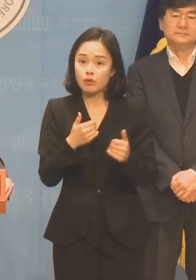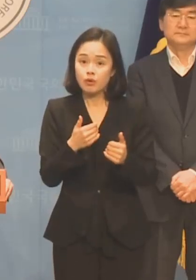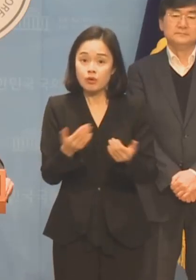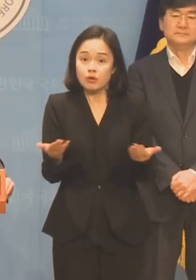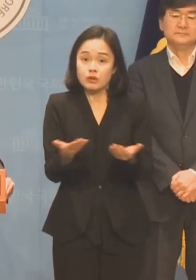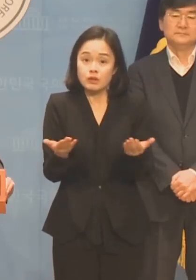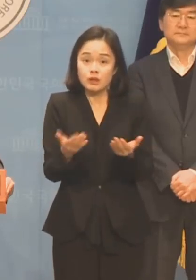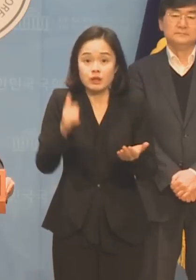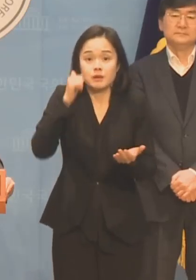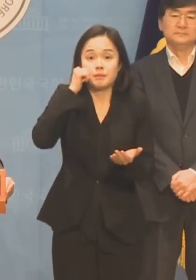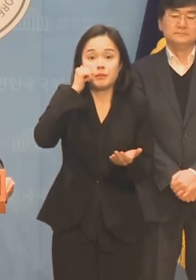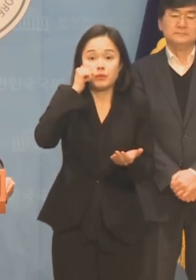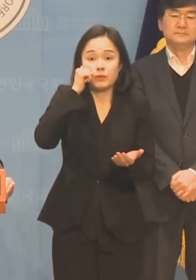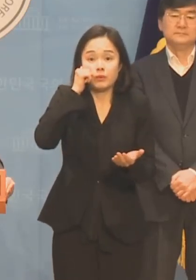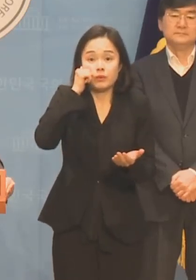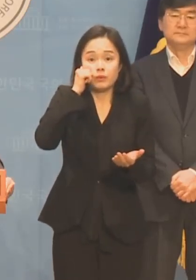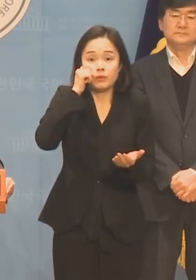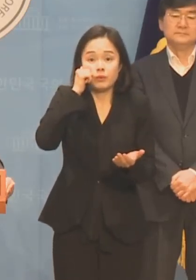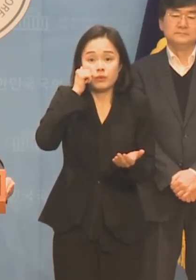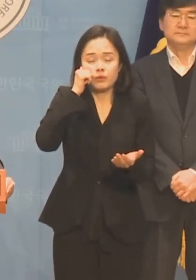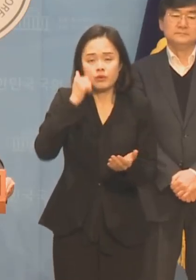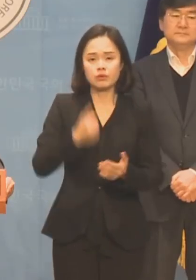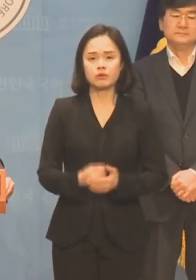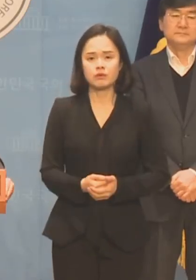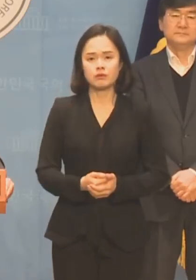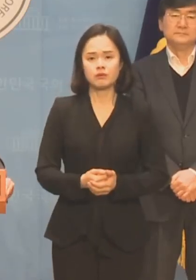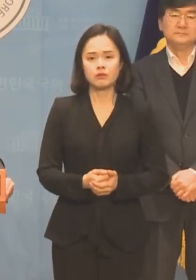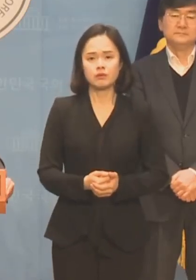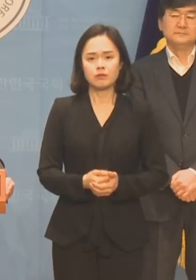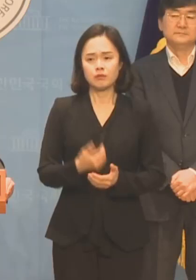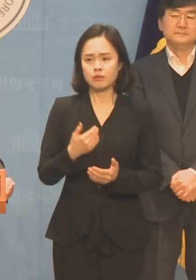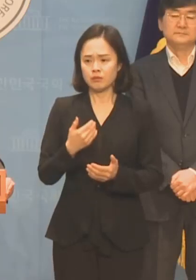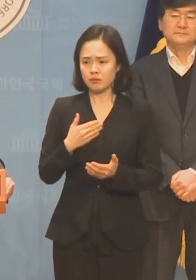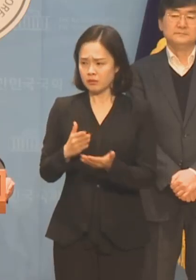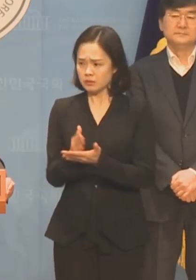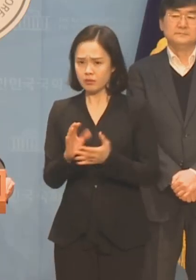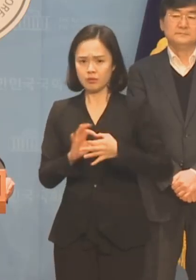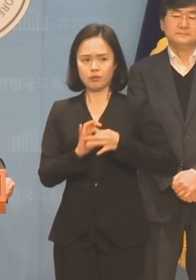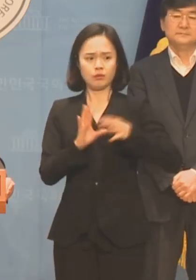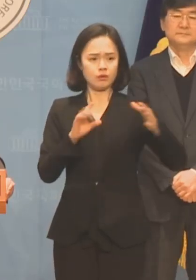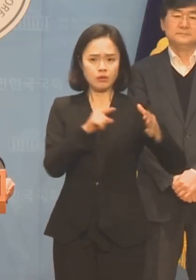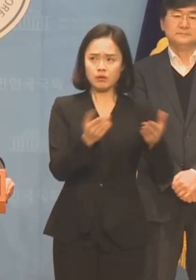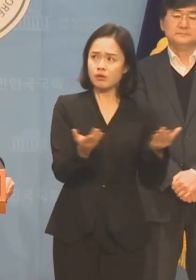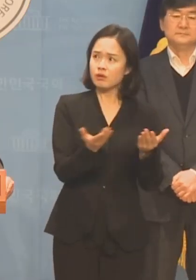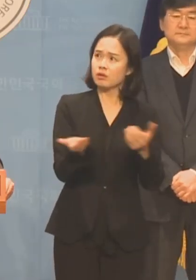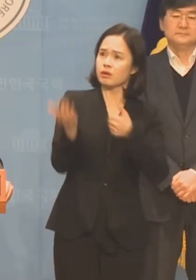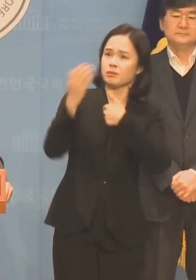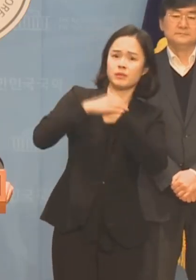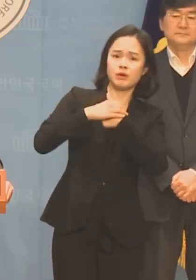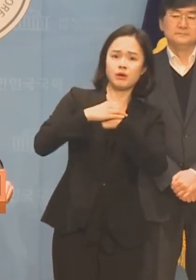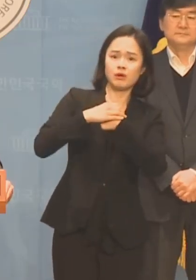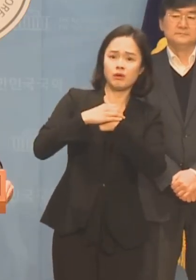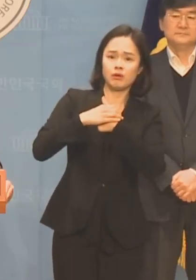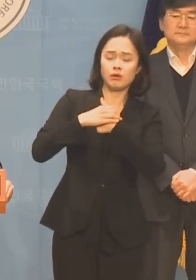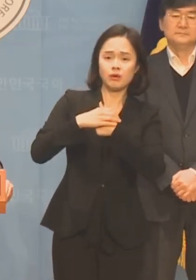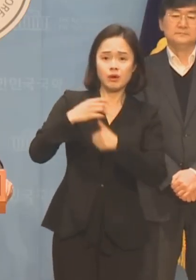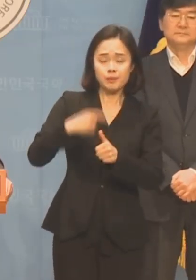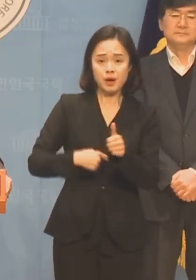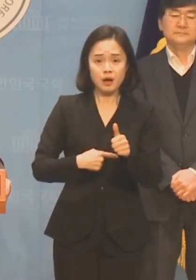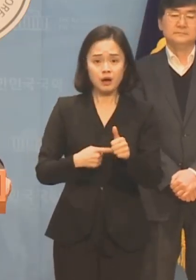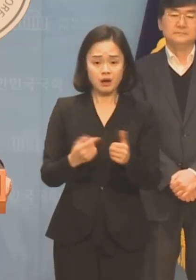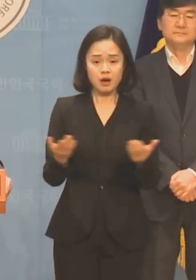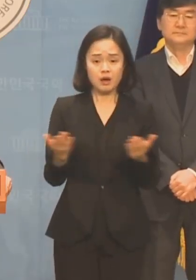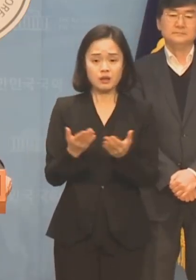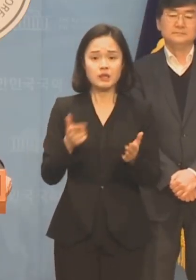보도국 외에서 다른 업무를 부여받으면서 경력 단절 현상을 겪었고 이에 따라서 스스로의